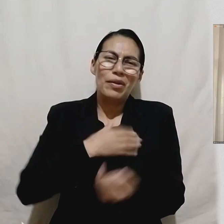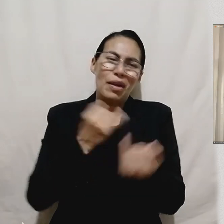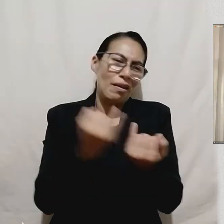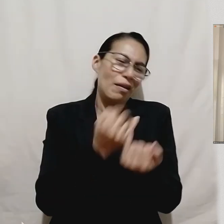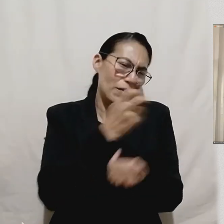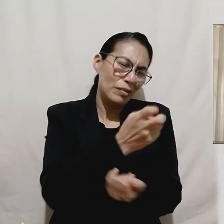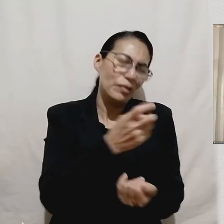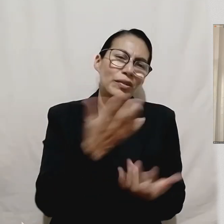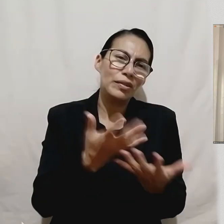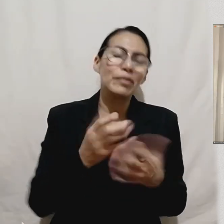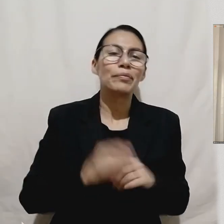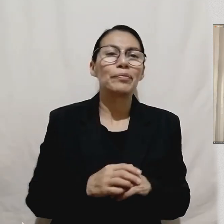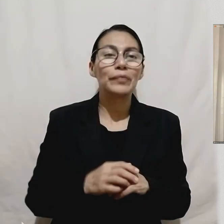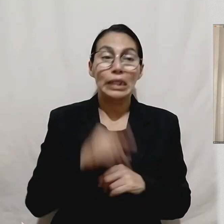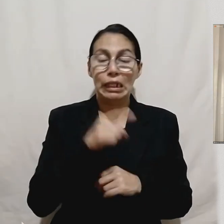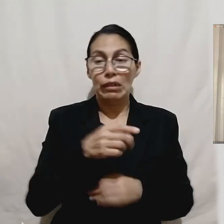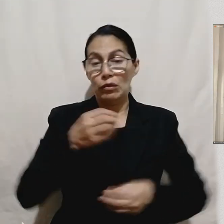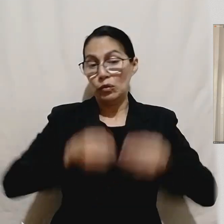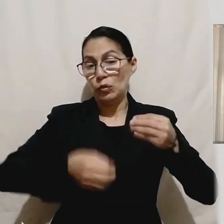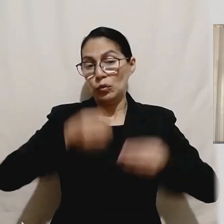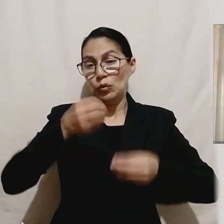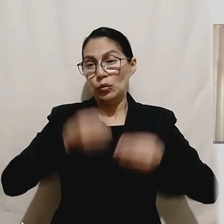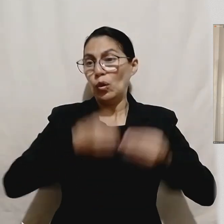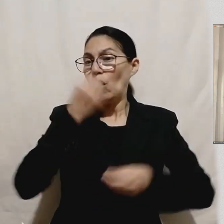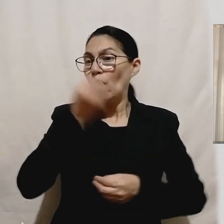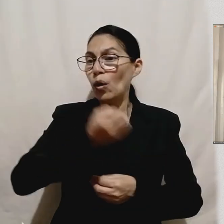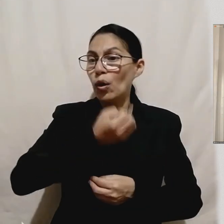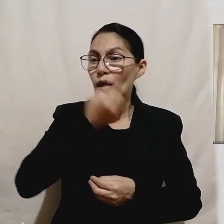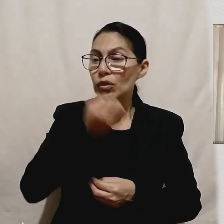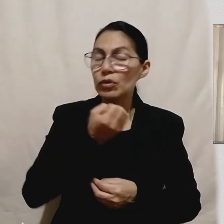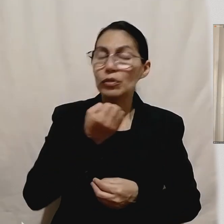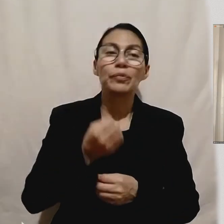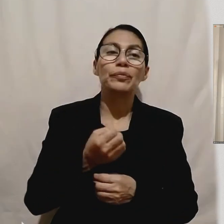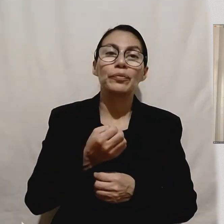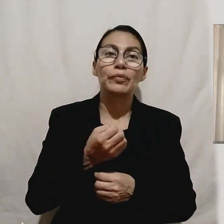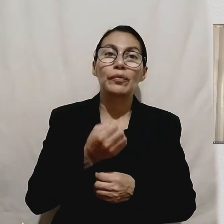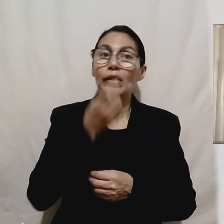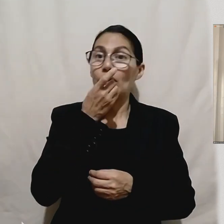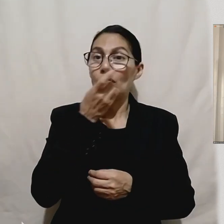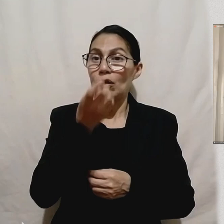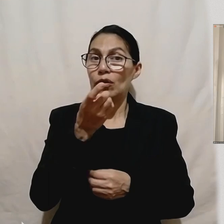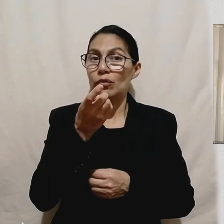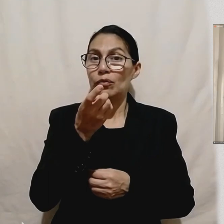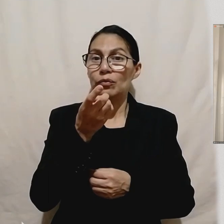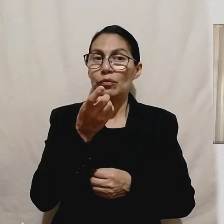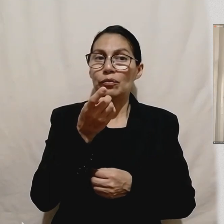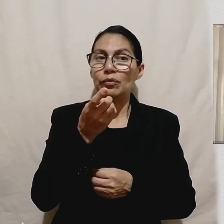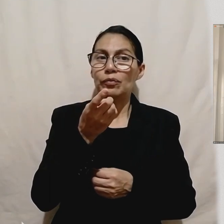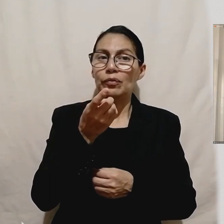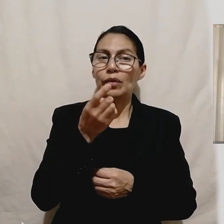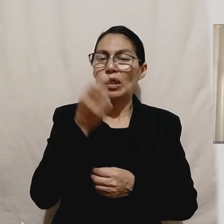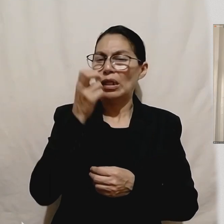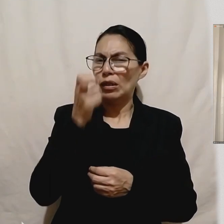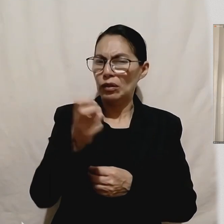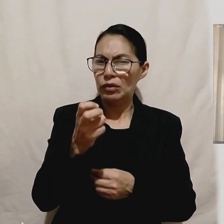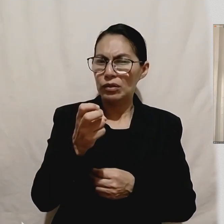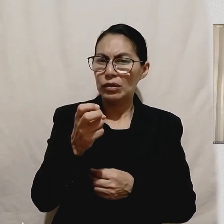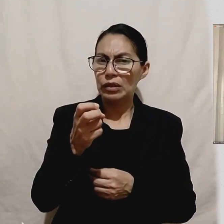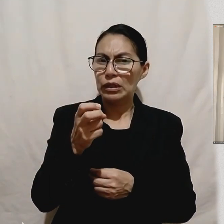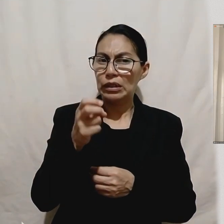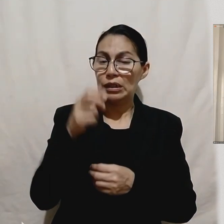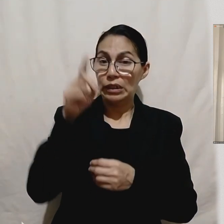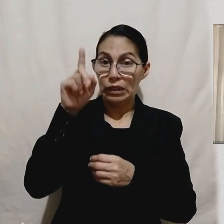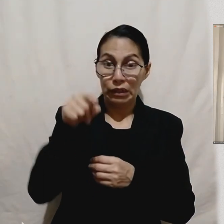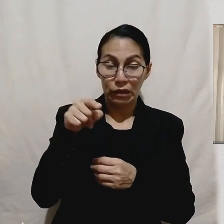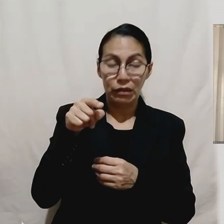hizo un compromiso con Dios en oración y lo ratificó fíjate puso una señal Y entonces